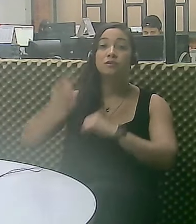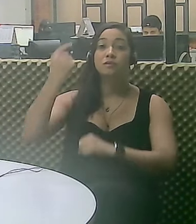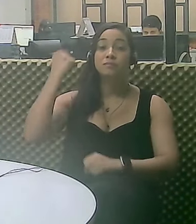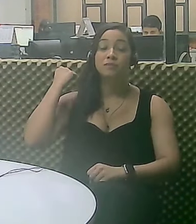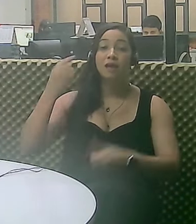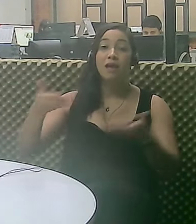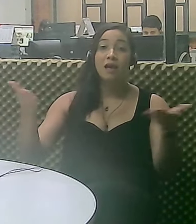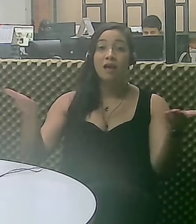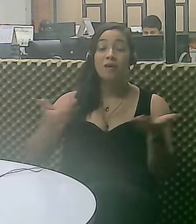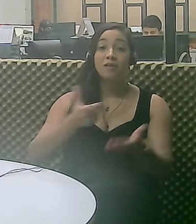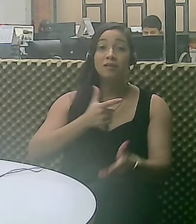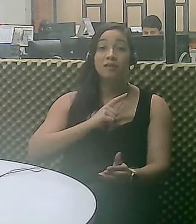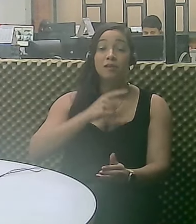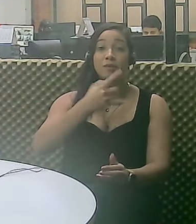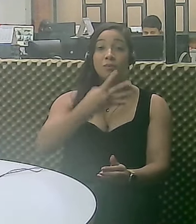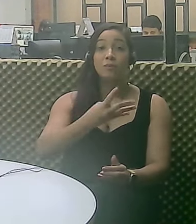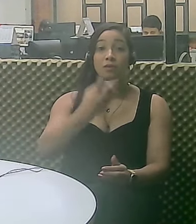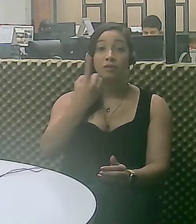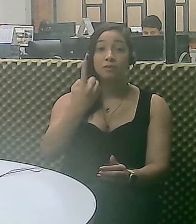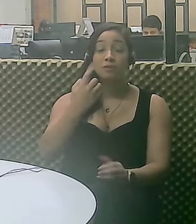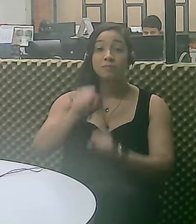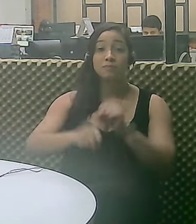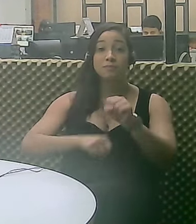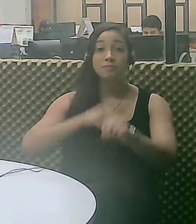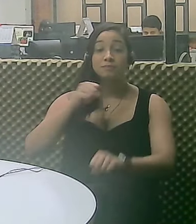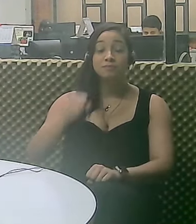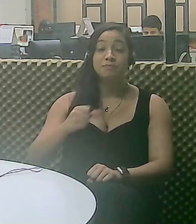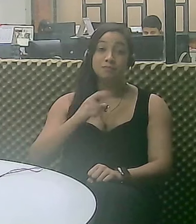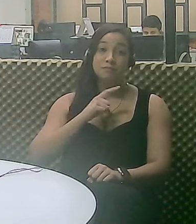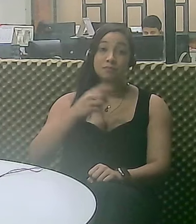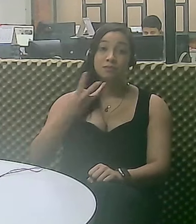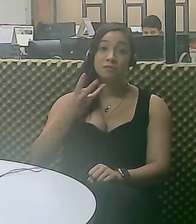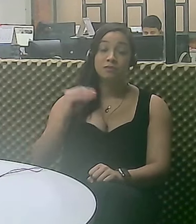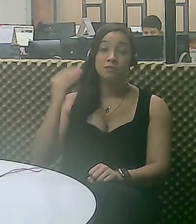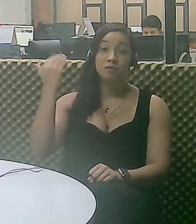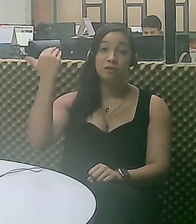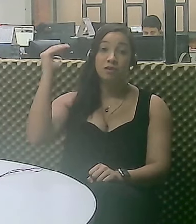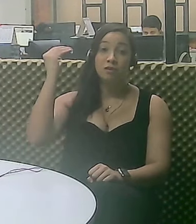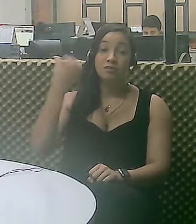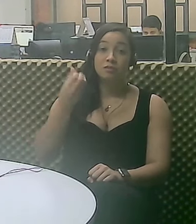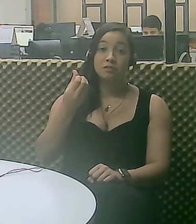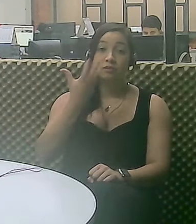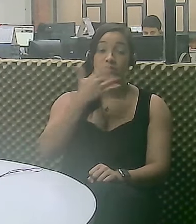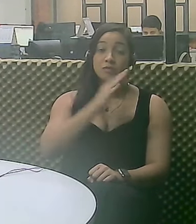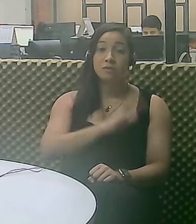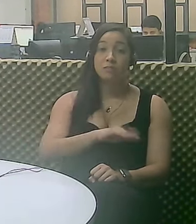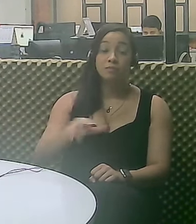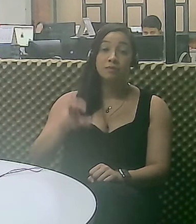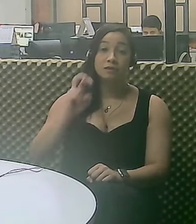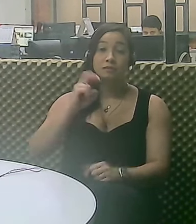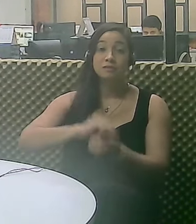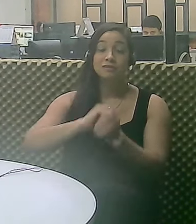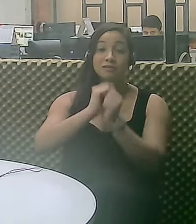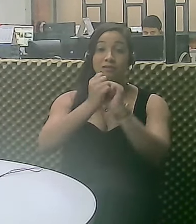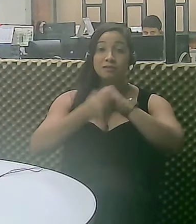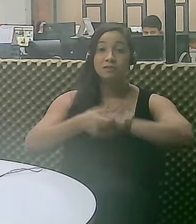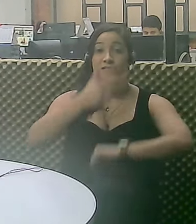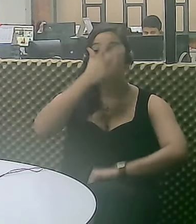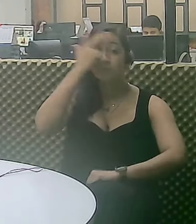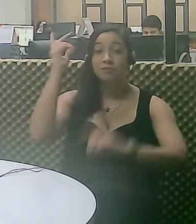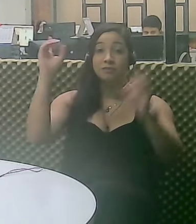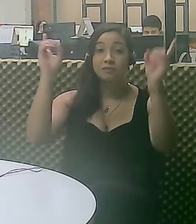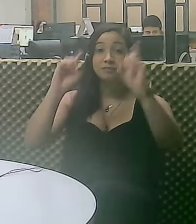conta atualmente com 41 bicicletas, sendo 30 adultas, 6 infantis e 5 adaptadas para pessoas